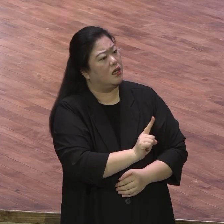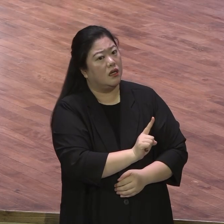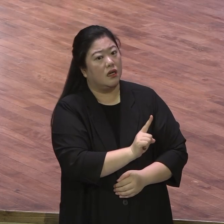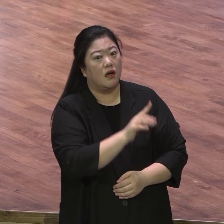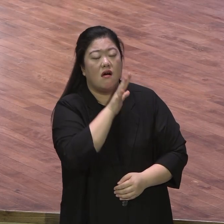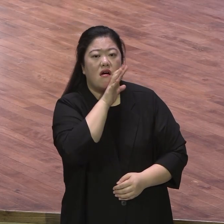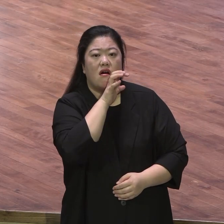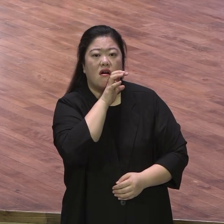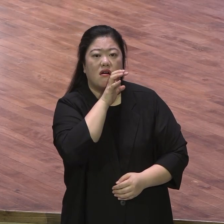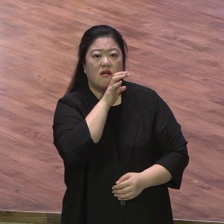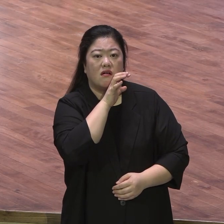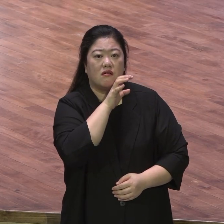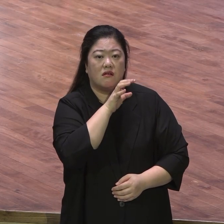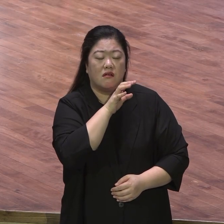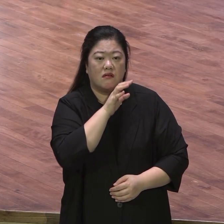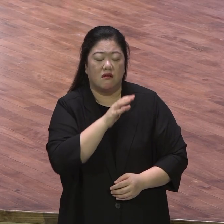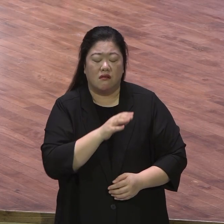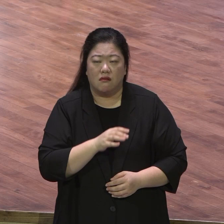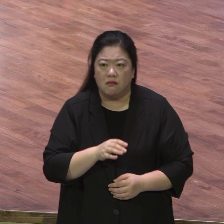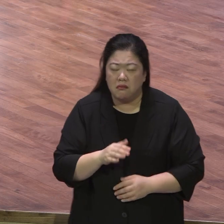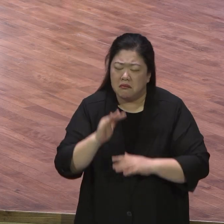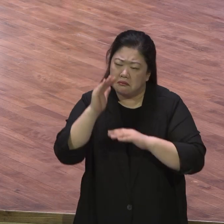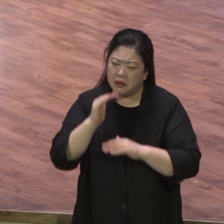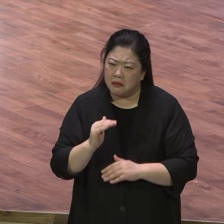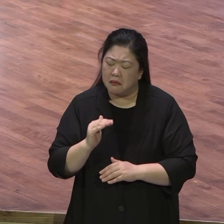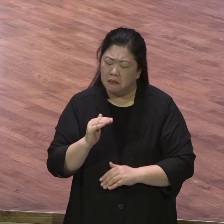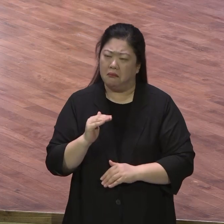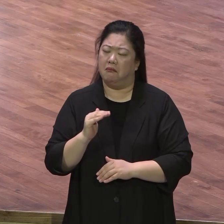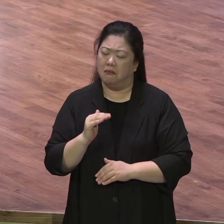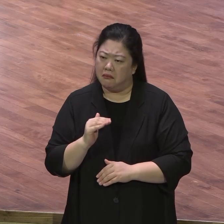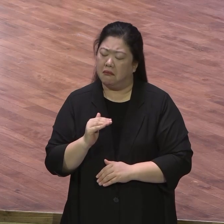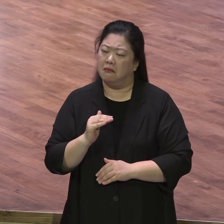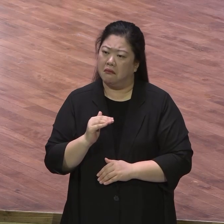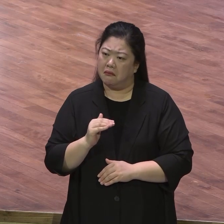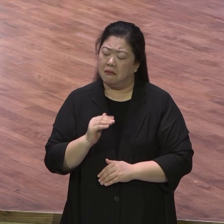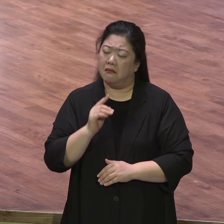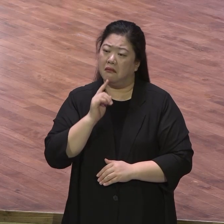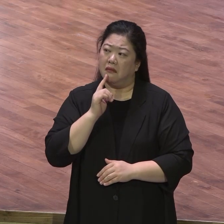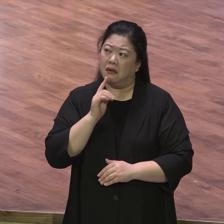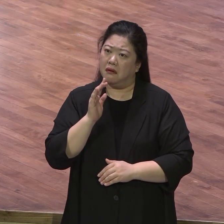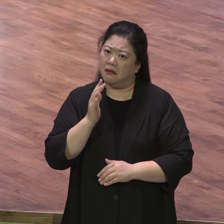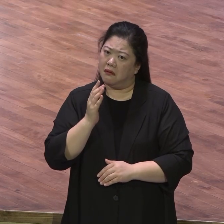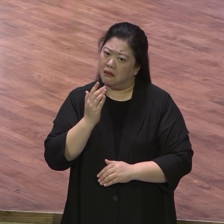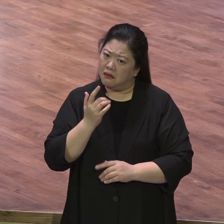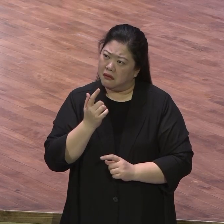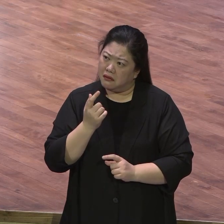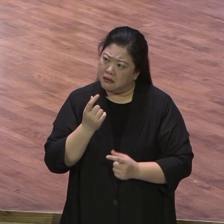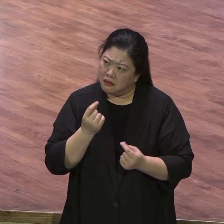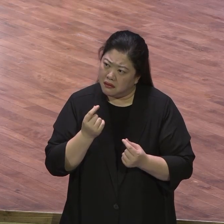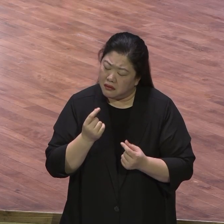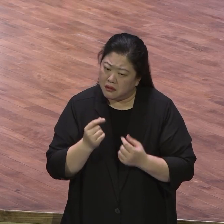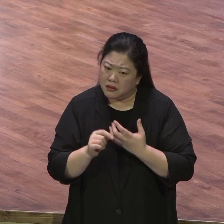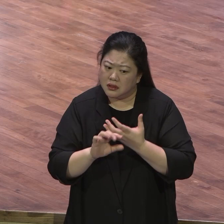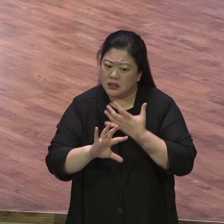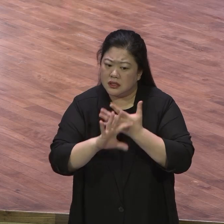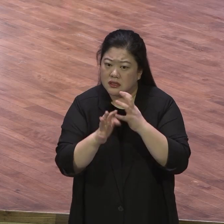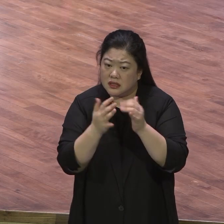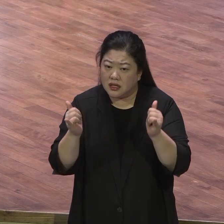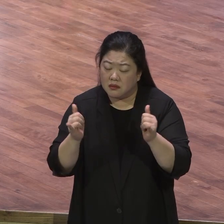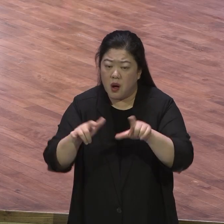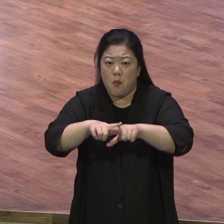그럴듯한 반력을 들으니까 이스라엘 백신들끼리 많은 백신들이